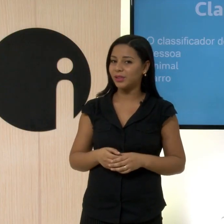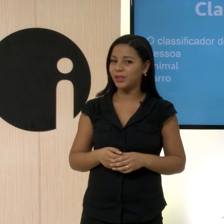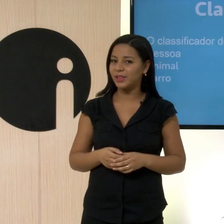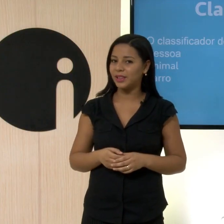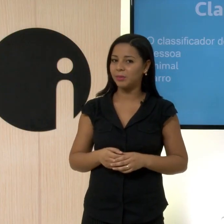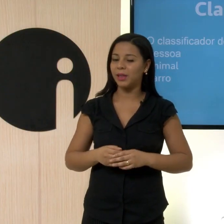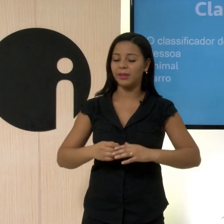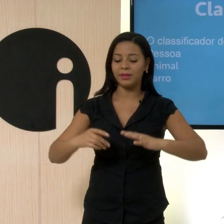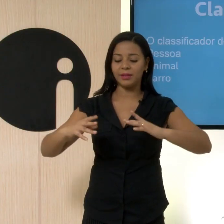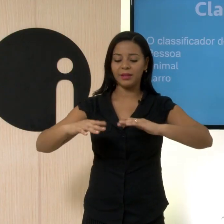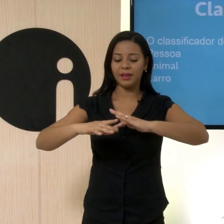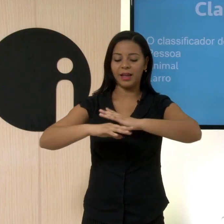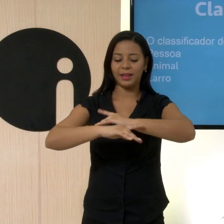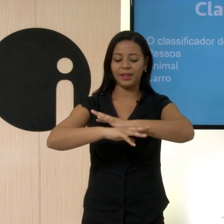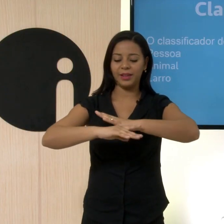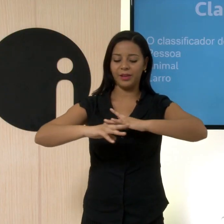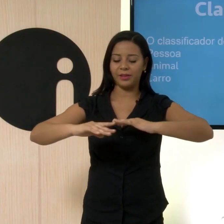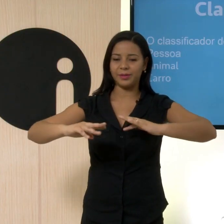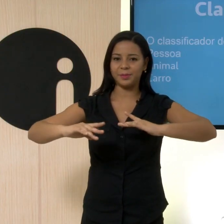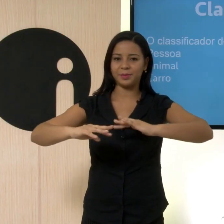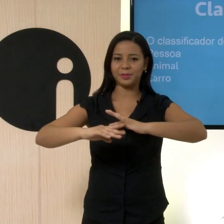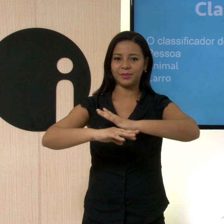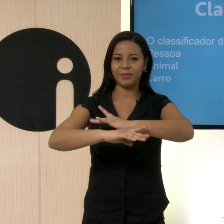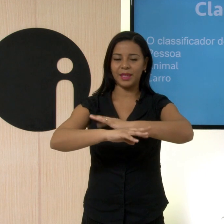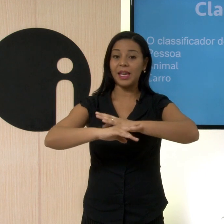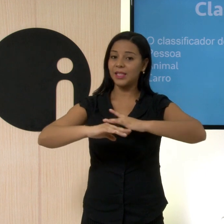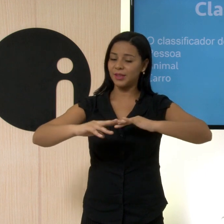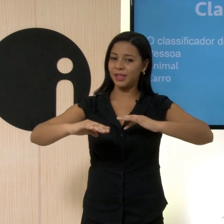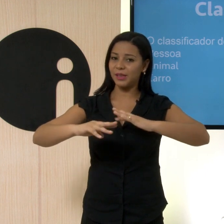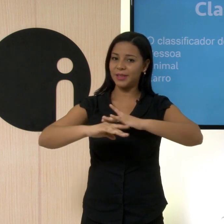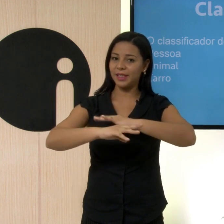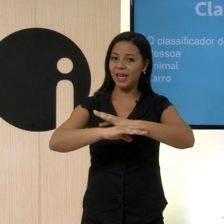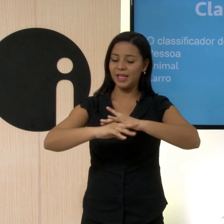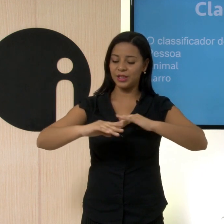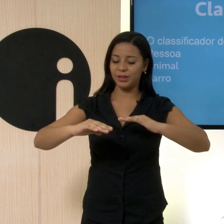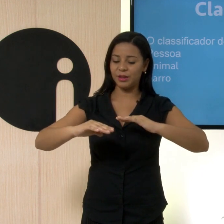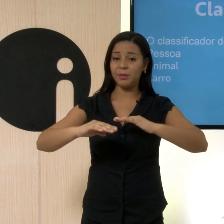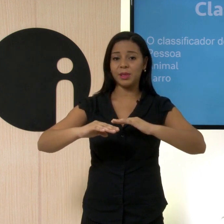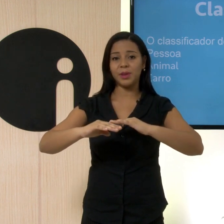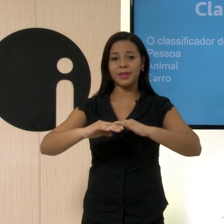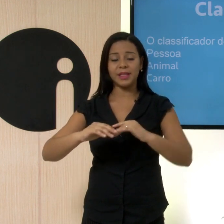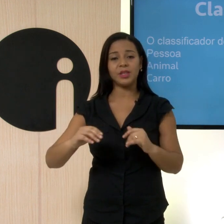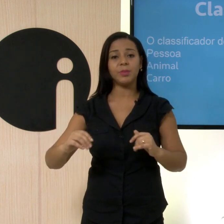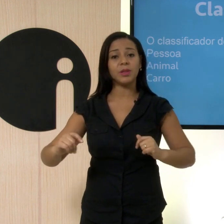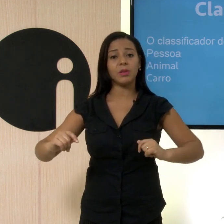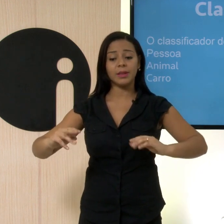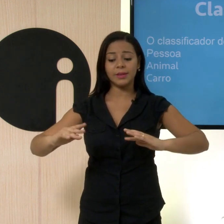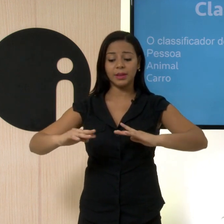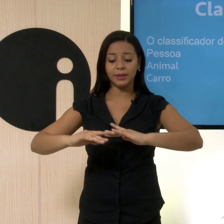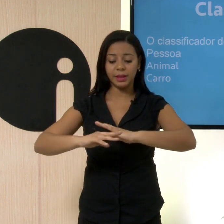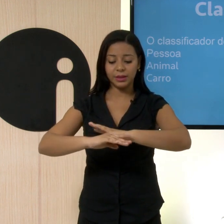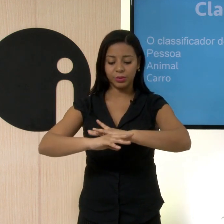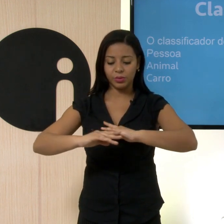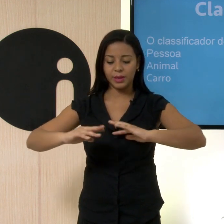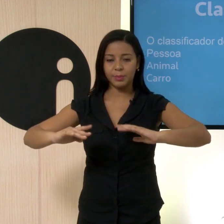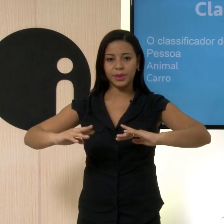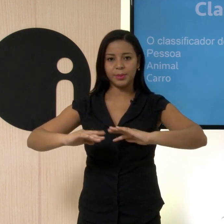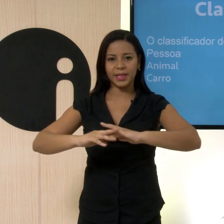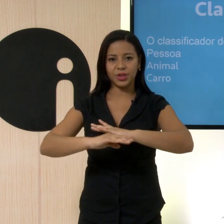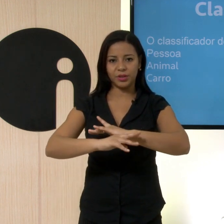de cima? Aqui, ó. Este é o sinal de cidade, mas pode ser de pessoas andando com a perspectiva